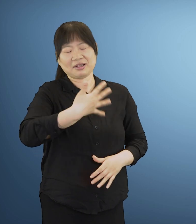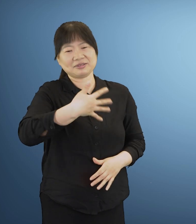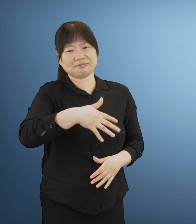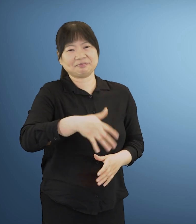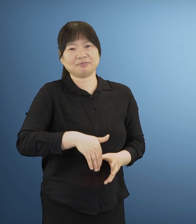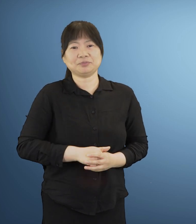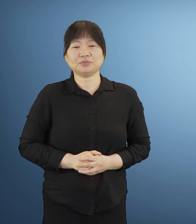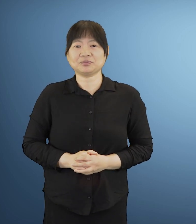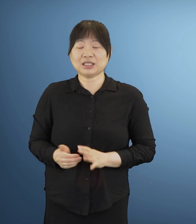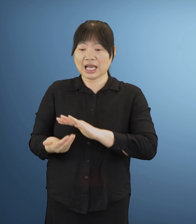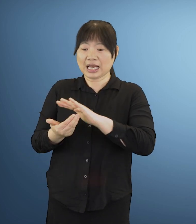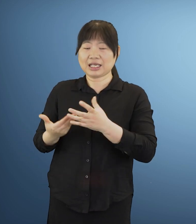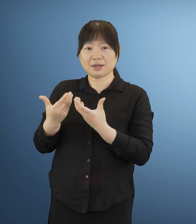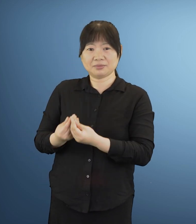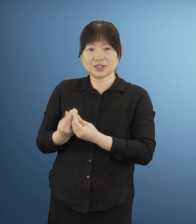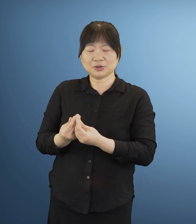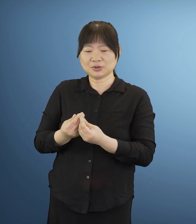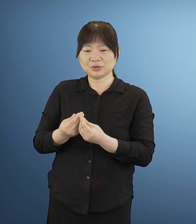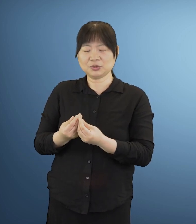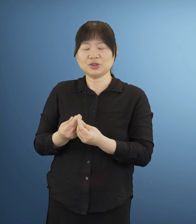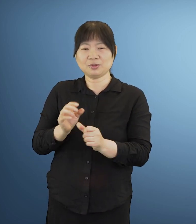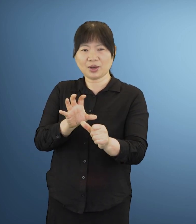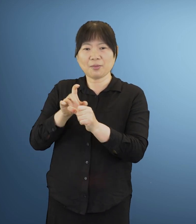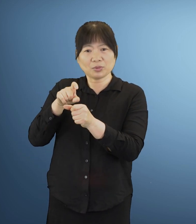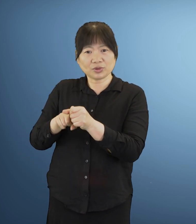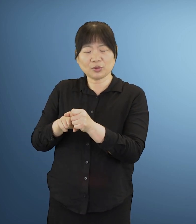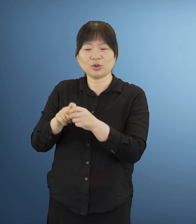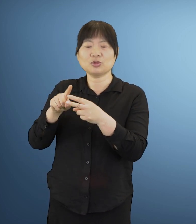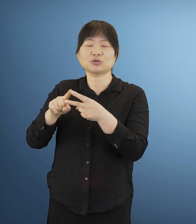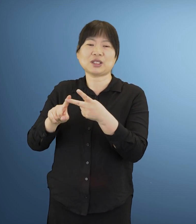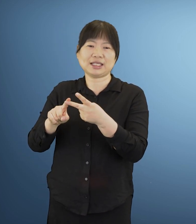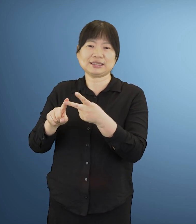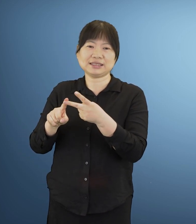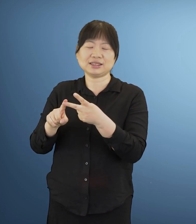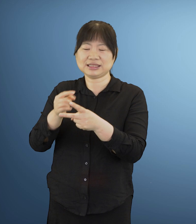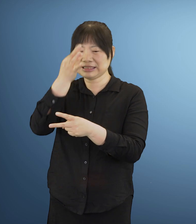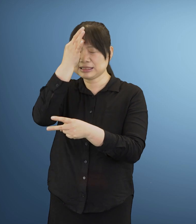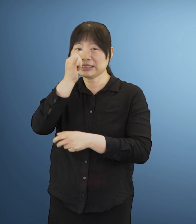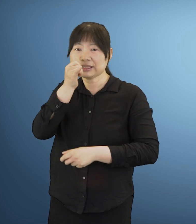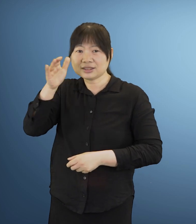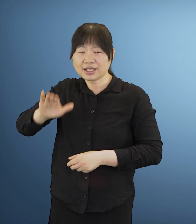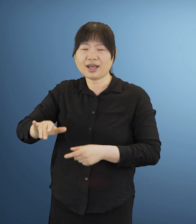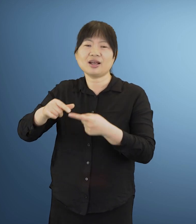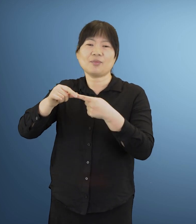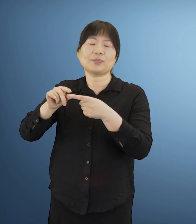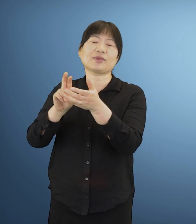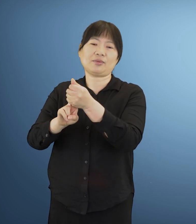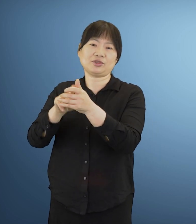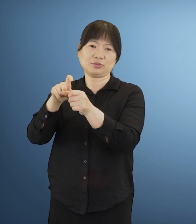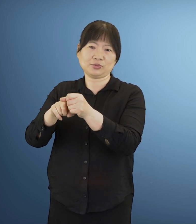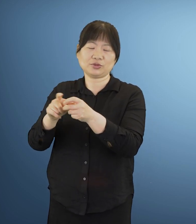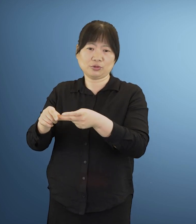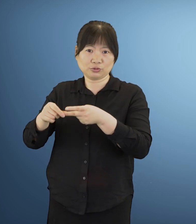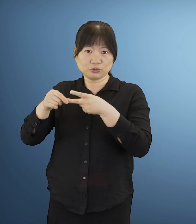기능이 있다고 말씀을 드렸죠. 하나는 감추기 위한 것이고 하나는